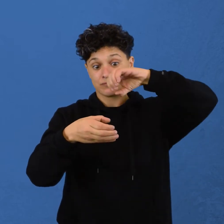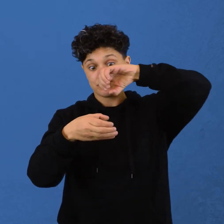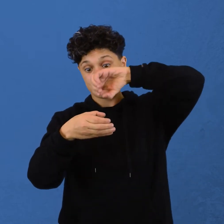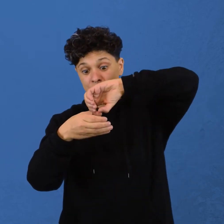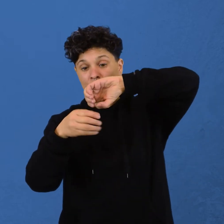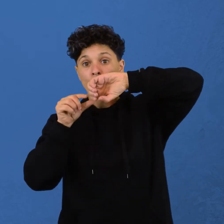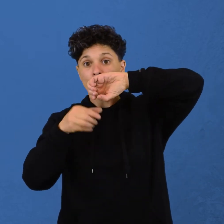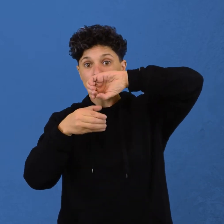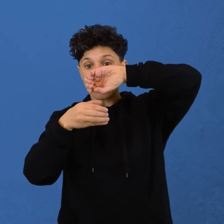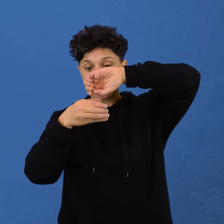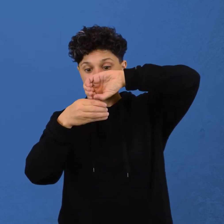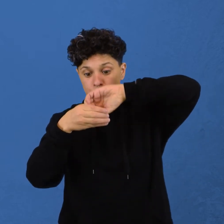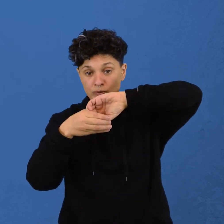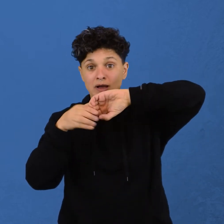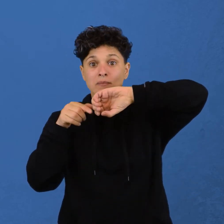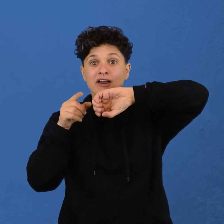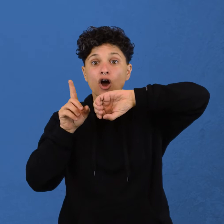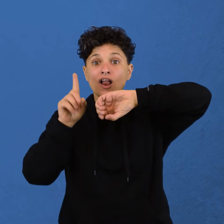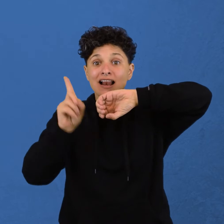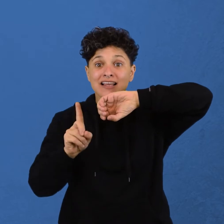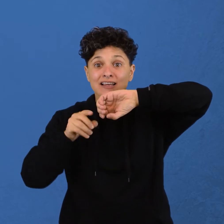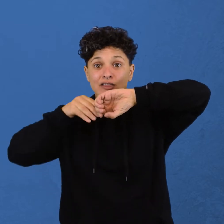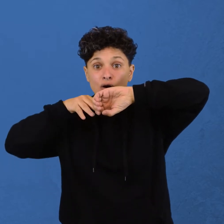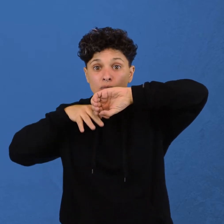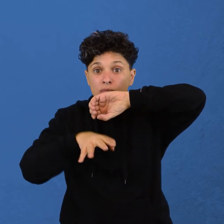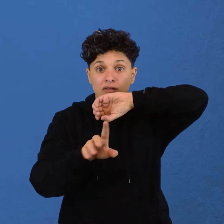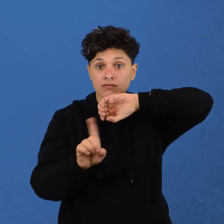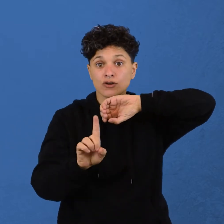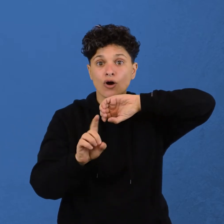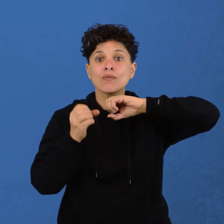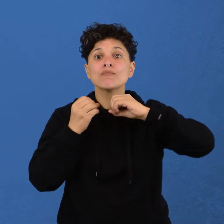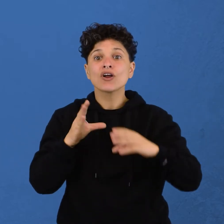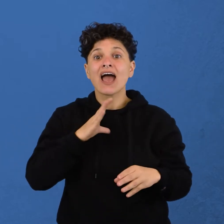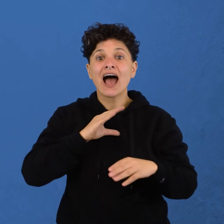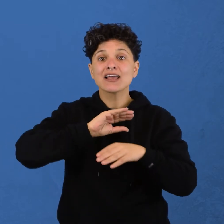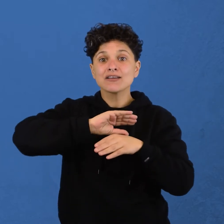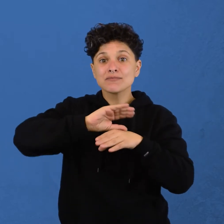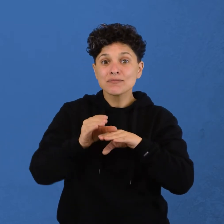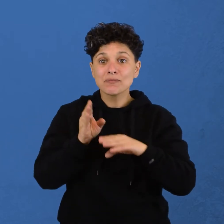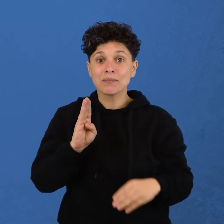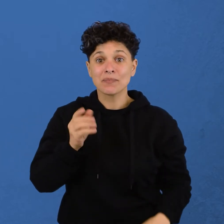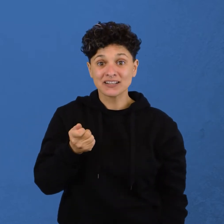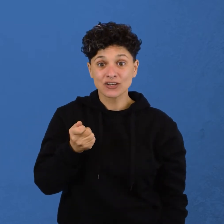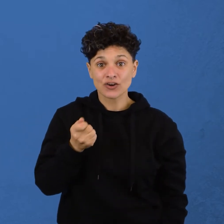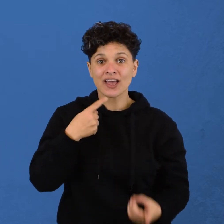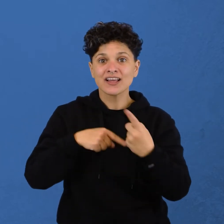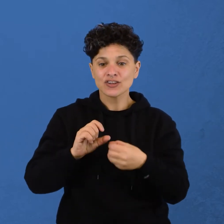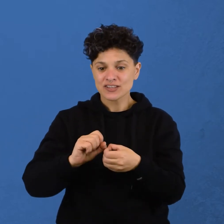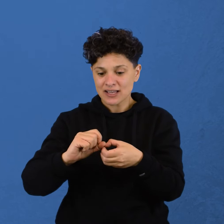escapa debido a que la presión atmosférica sostiene a la columna dentro del tubo. En el espacio